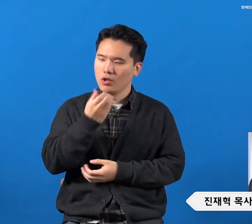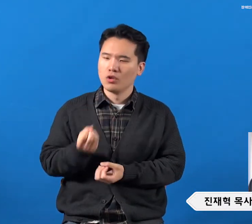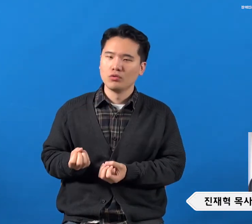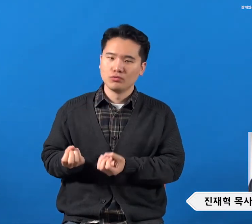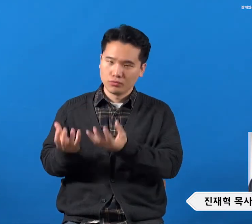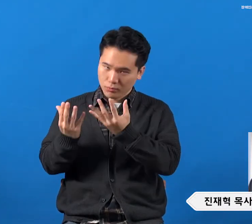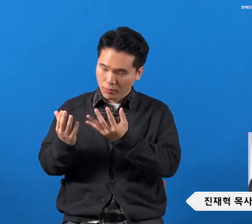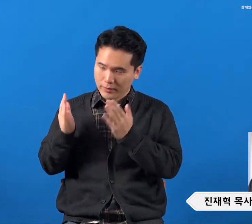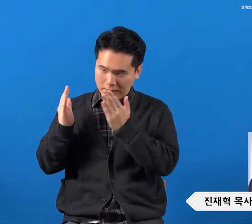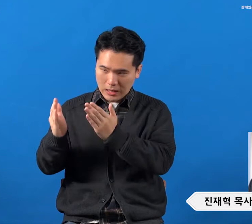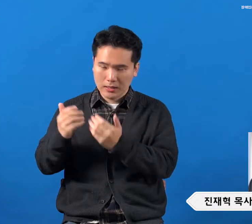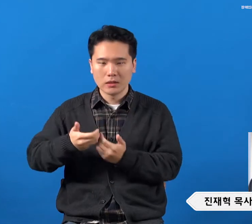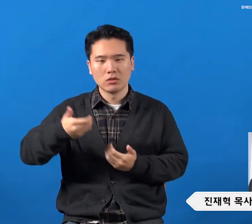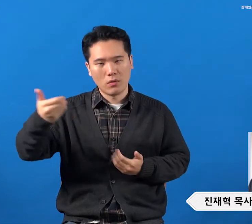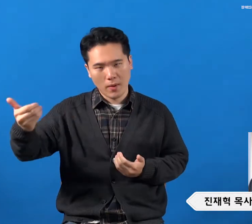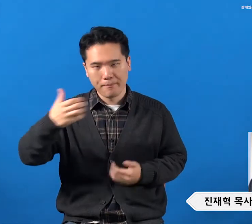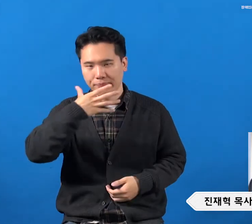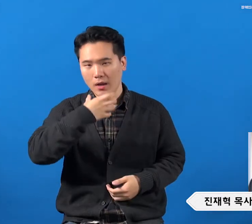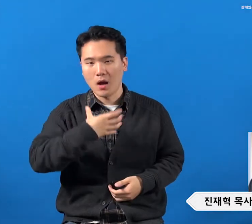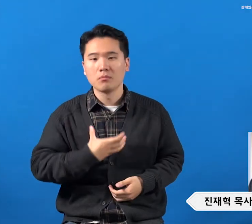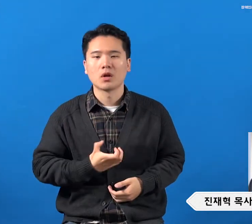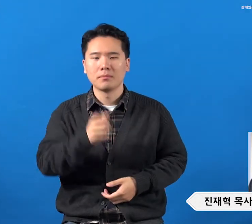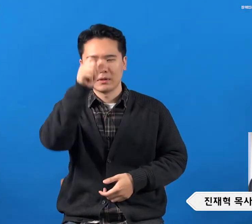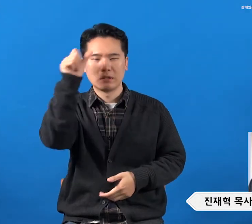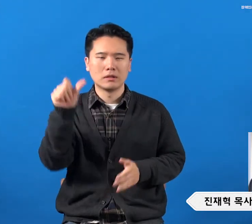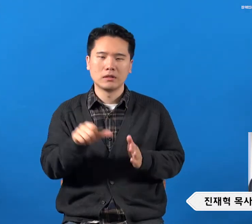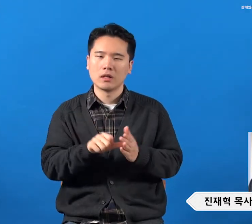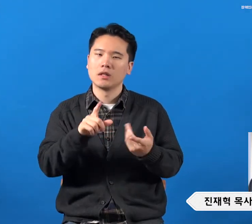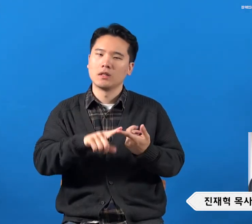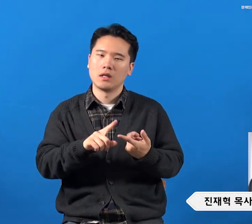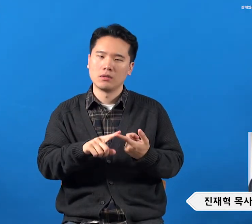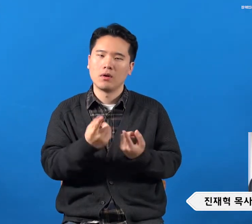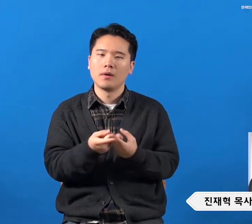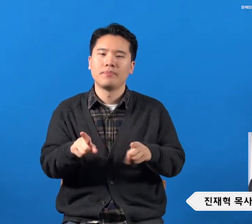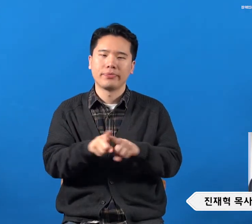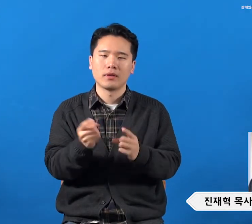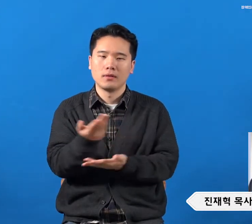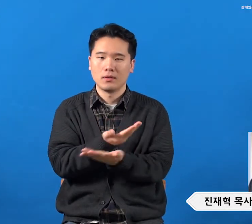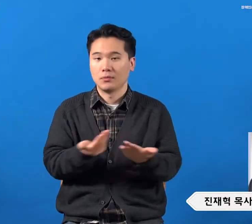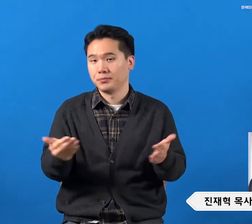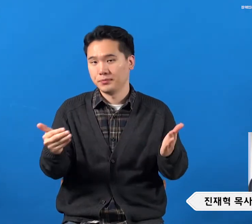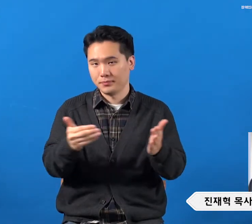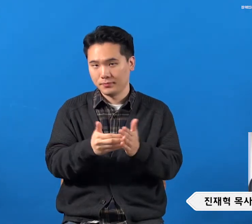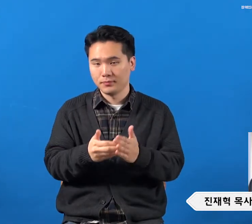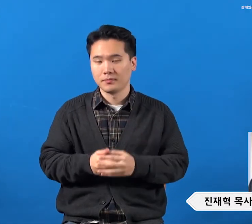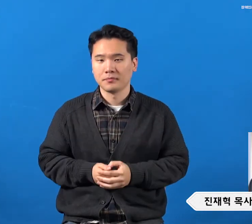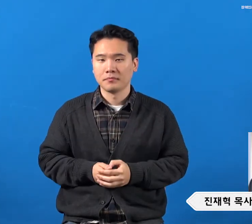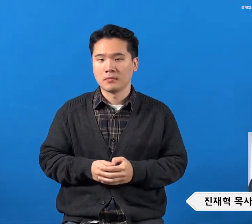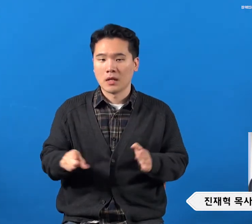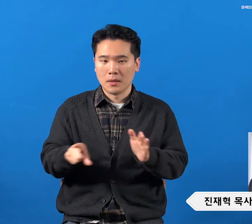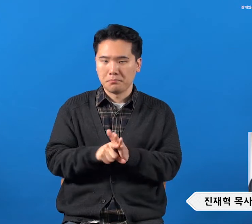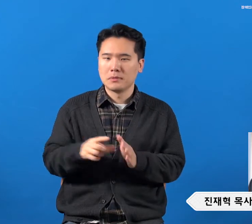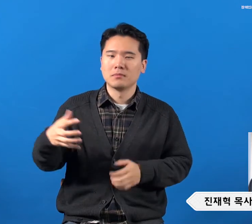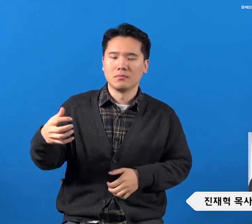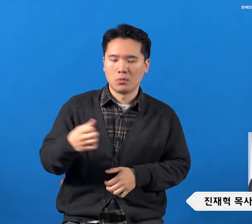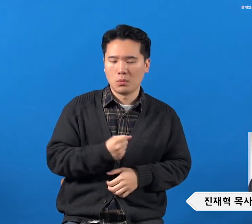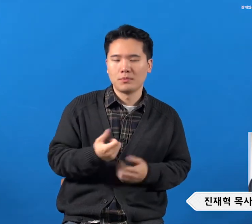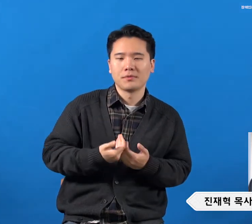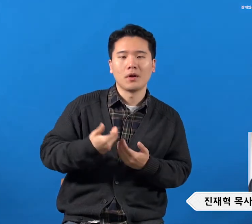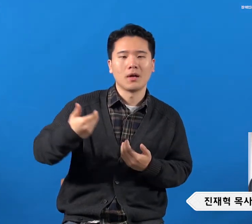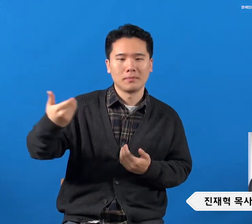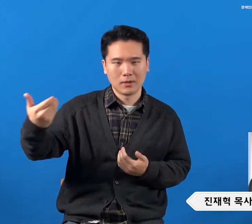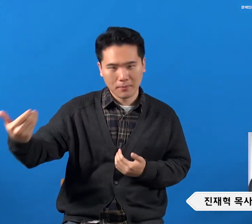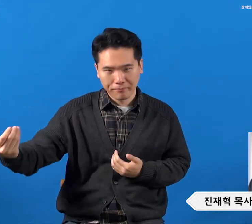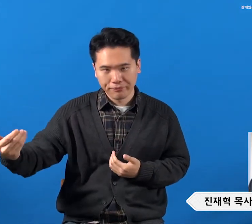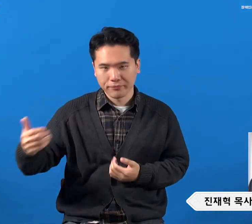떠남, 아브라함의 삶을 통한 믿음의 여정의 이야기를 함께 나누어 보았습니다. 믿음으로